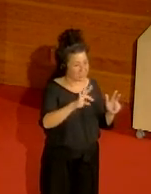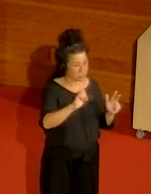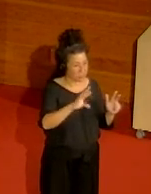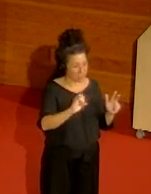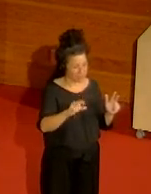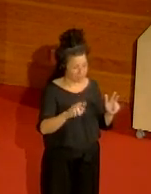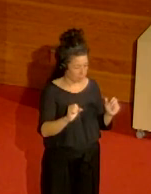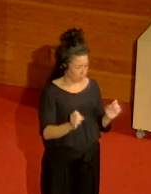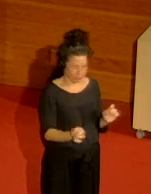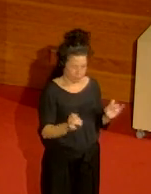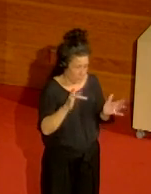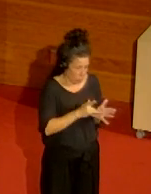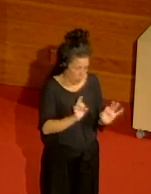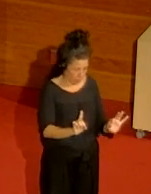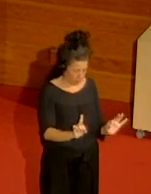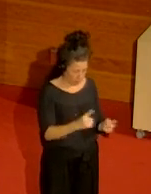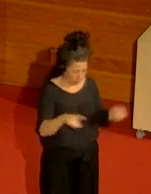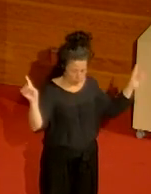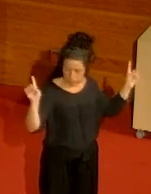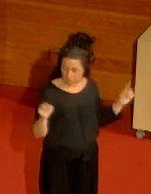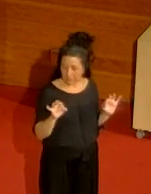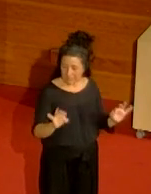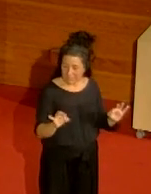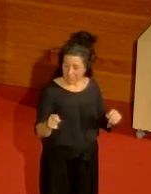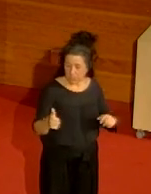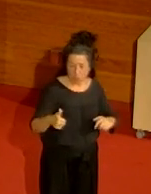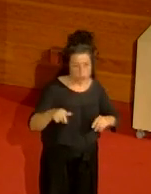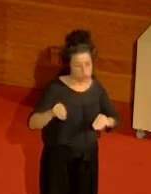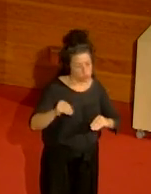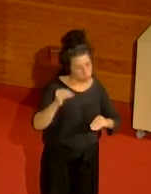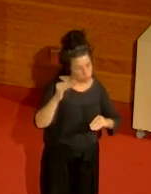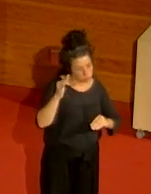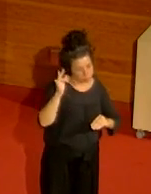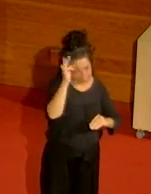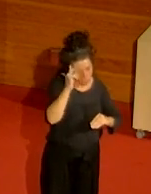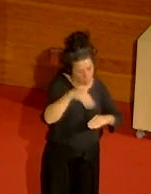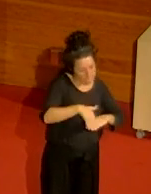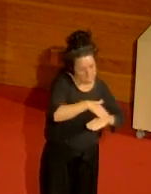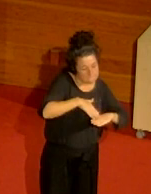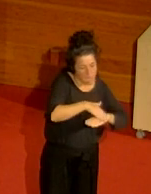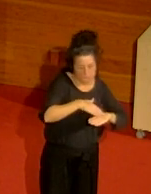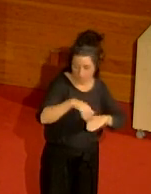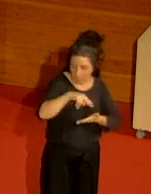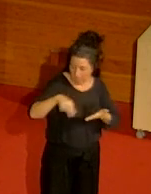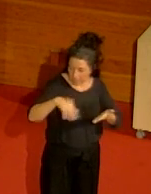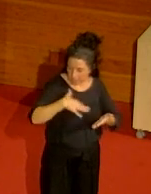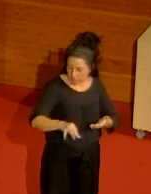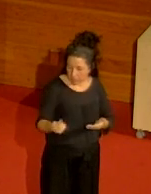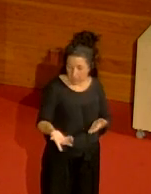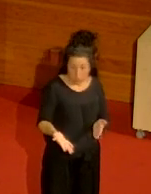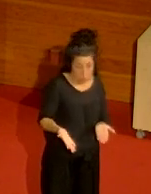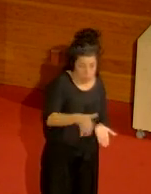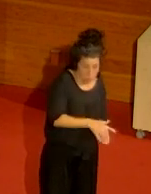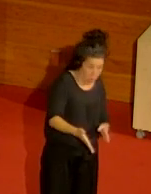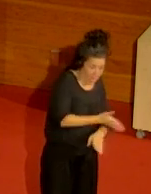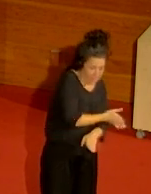esta era un poco la base de theodor hells que no llegó a haber estado de Israel se murió antes pero es una figura tan